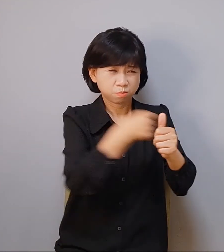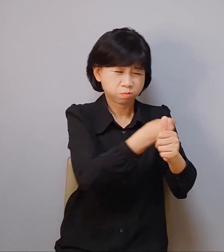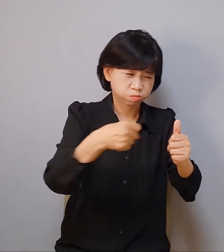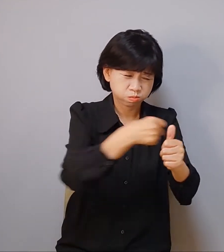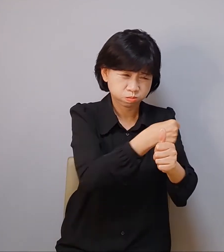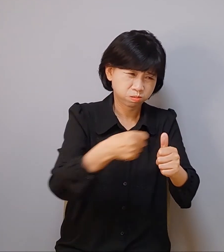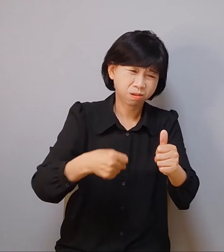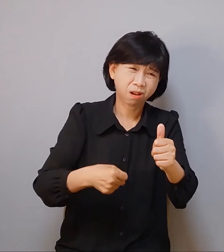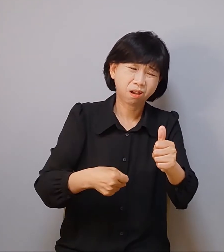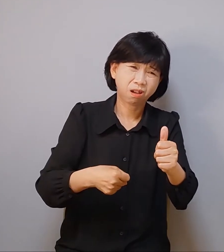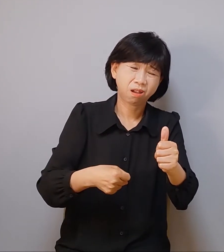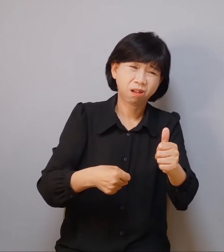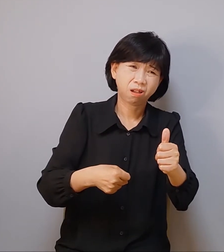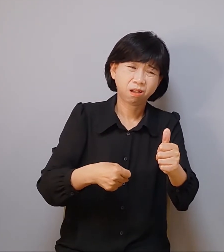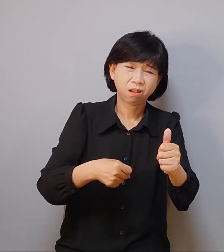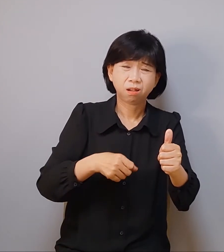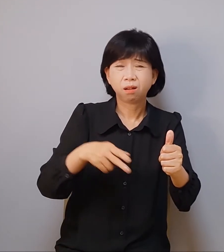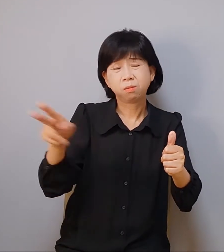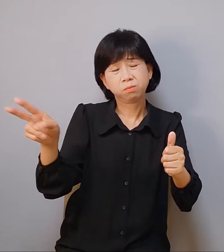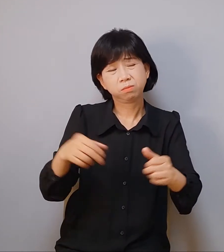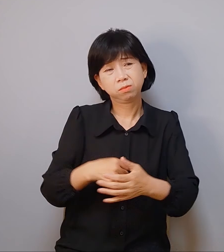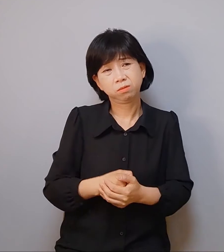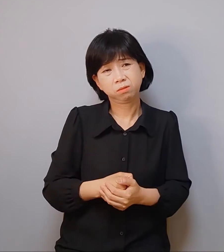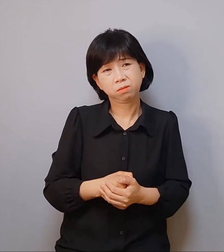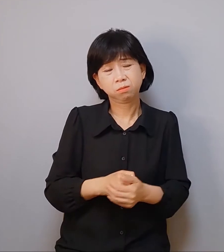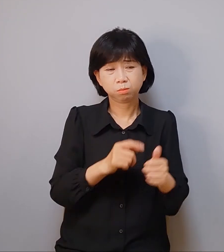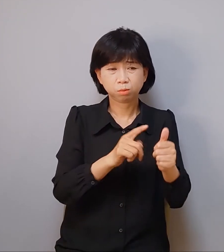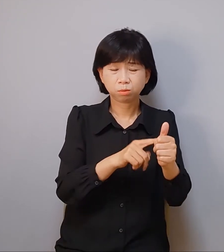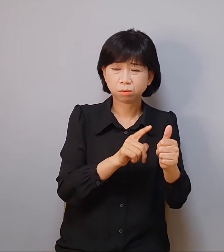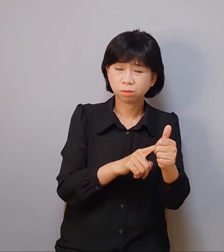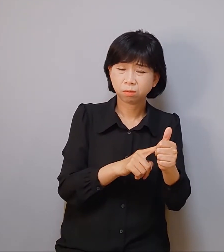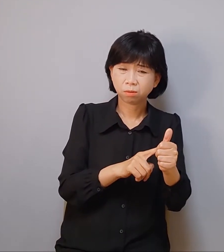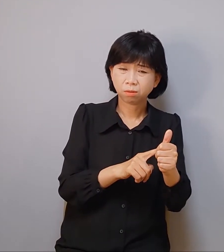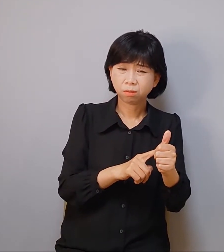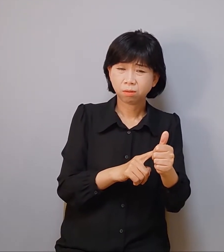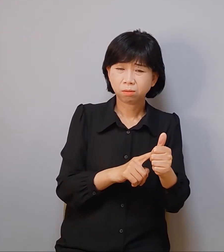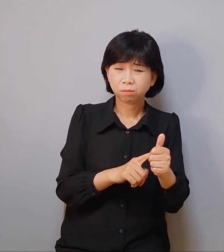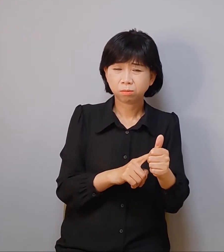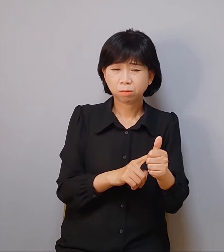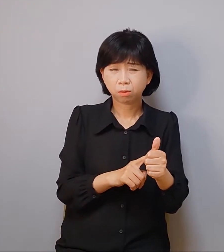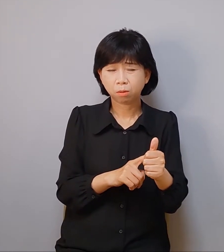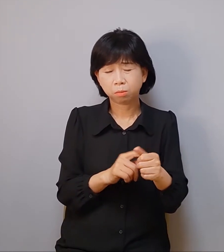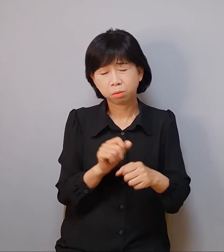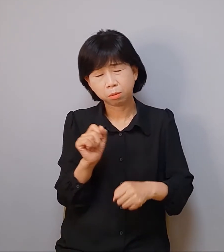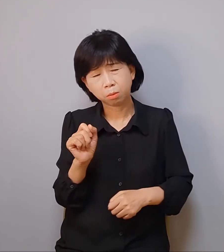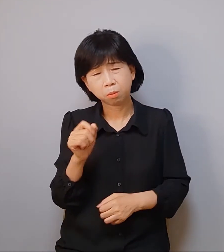이 사람은 또 어떤 생각을 했을까 하는 거죠. 왜 하필 나에게?